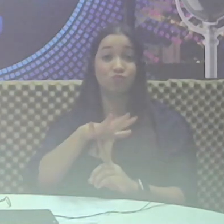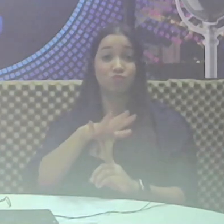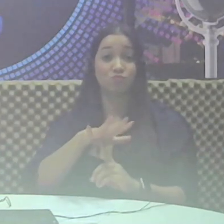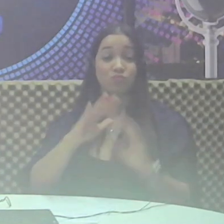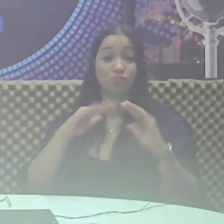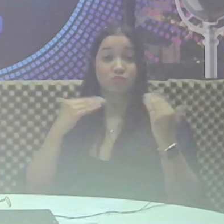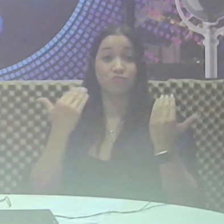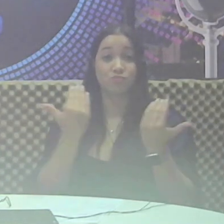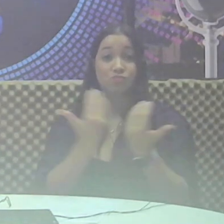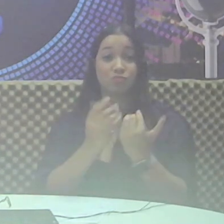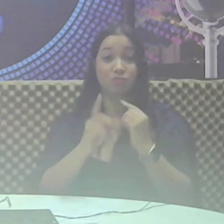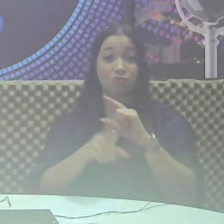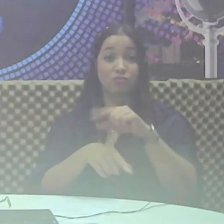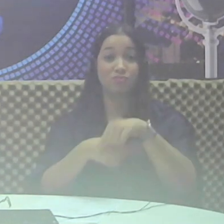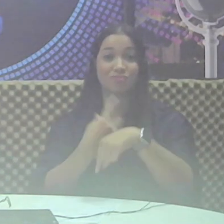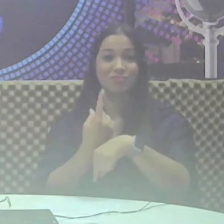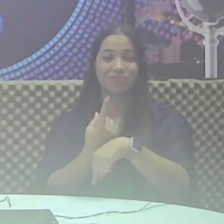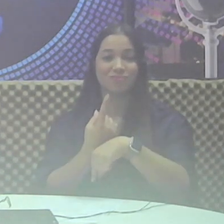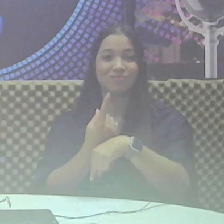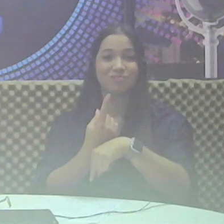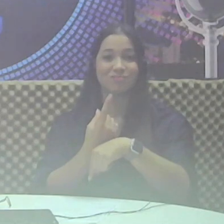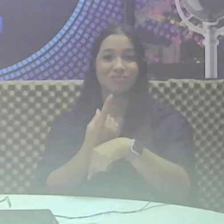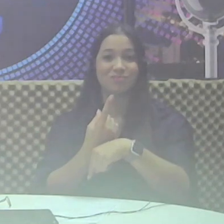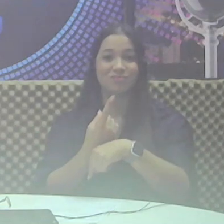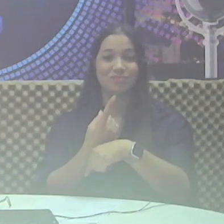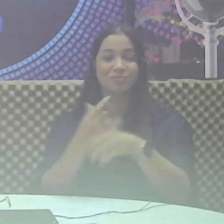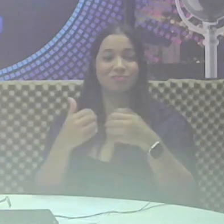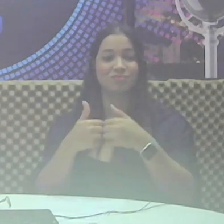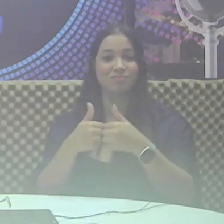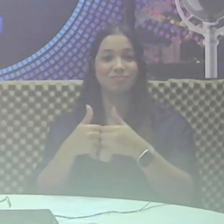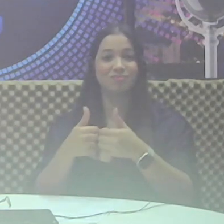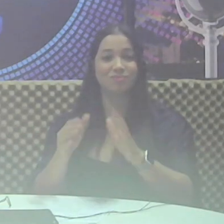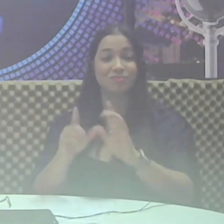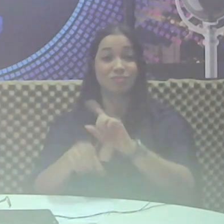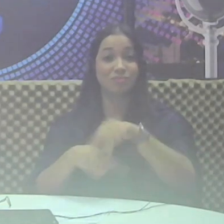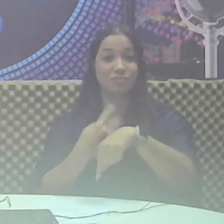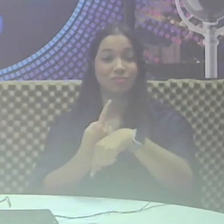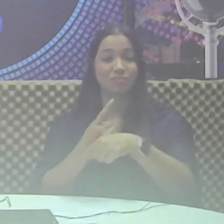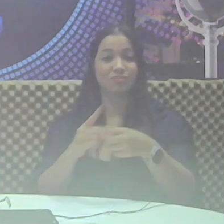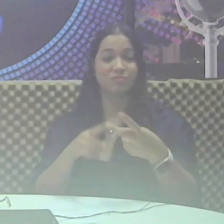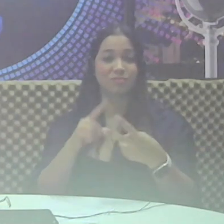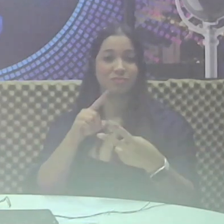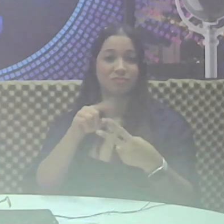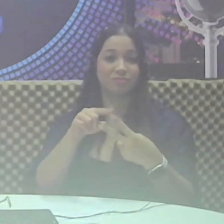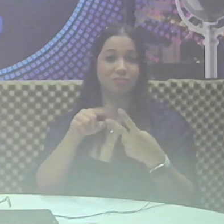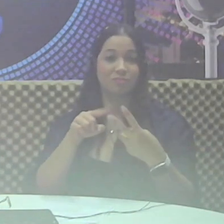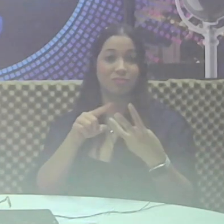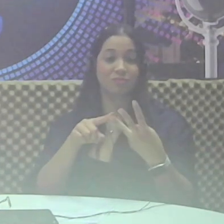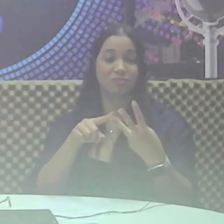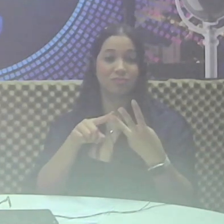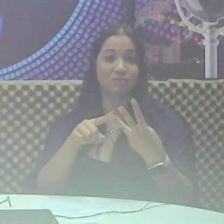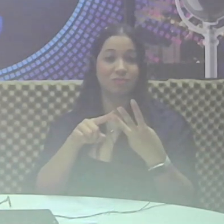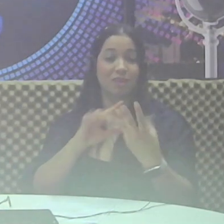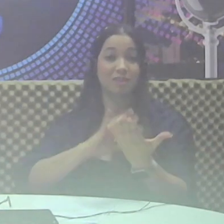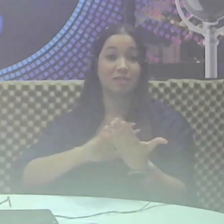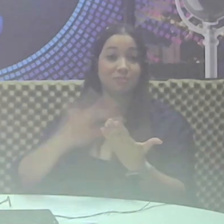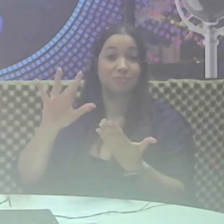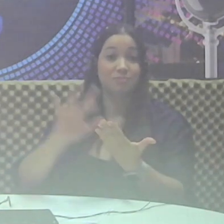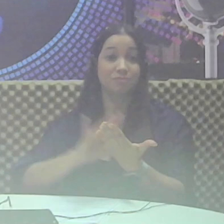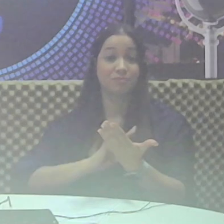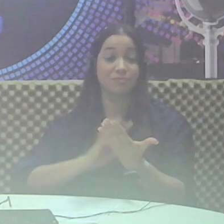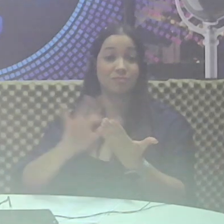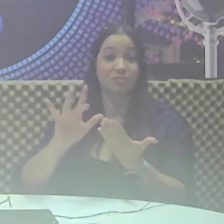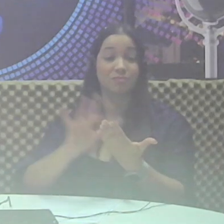da Inovação. O local abriga o espaço Sempre à Frente, com três telas instagramáveis disponíveis